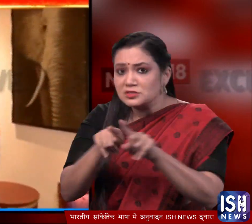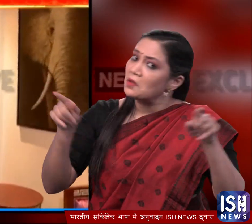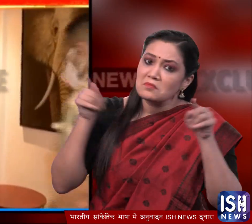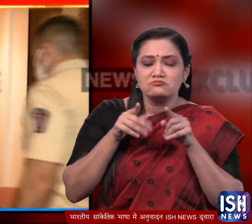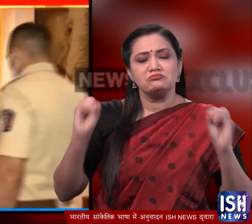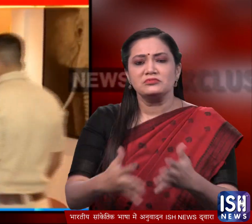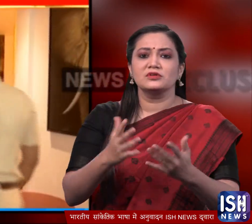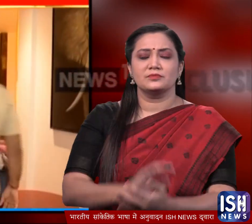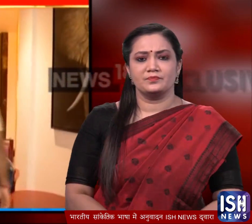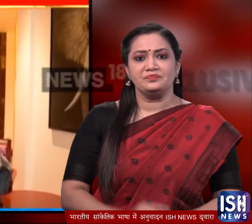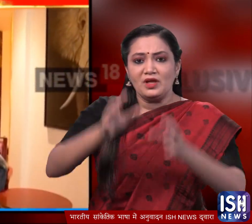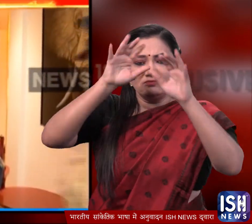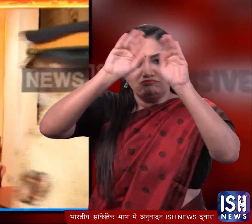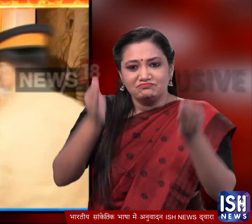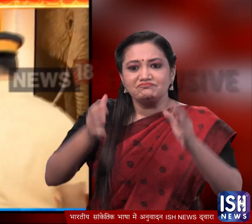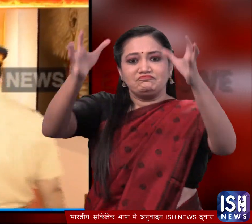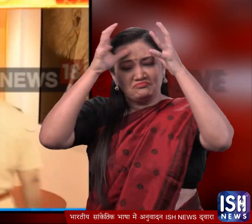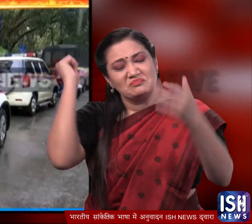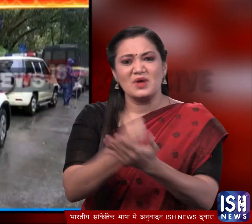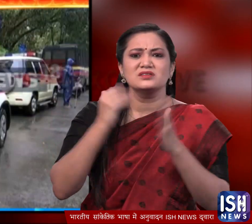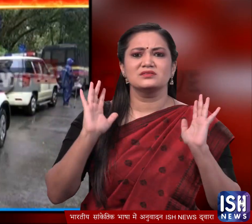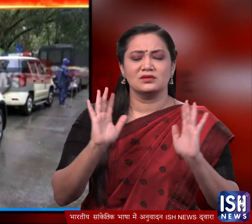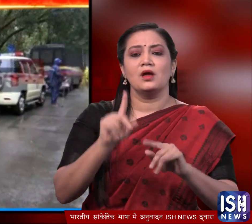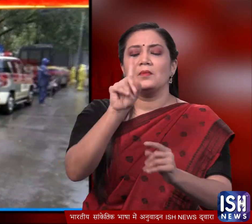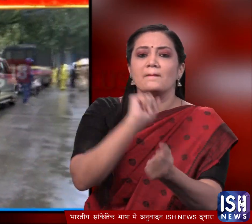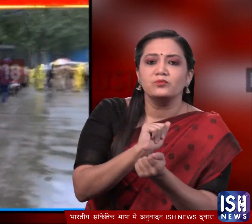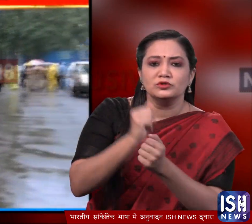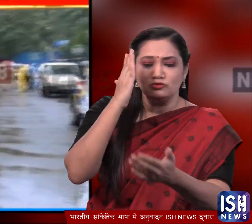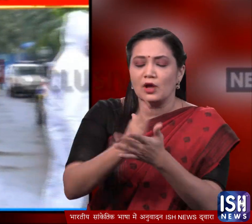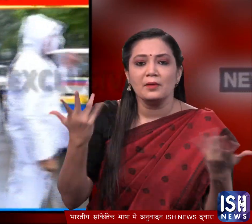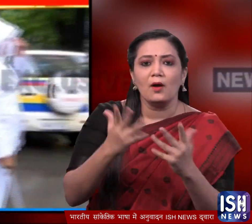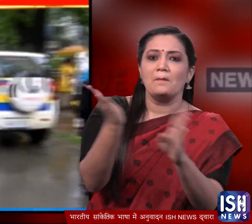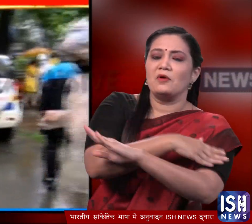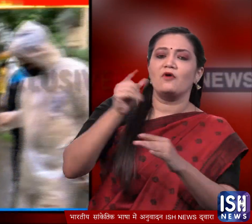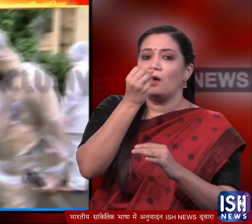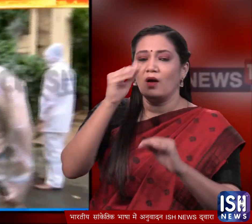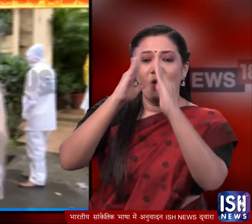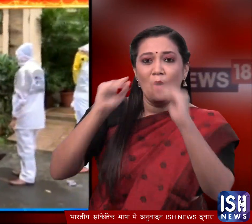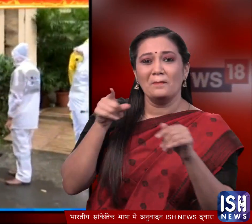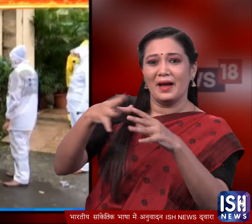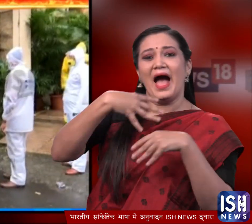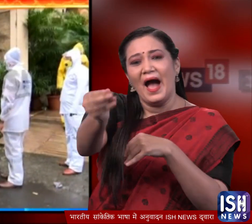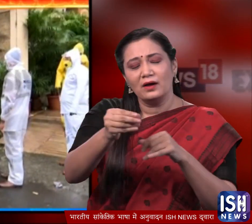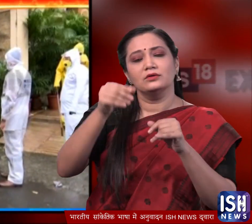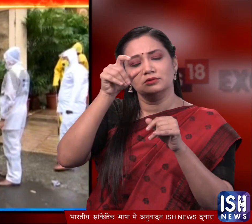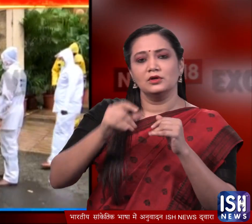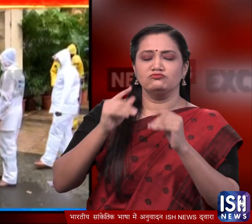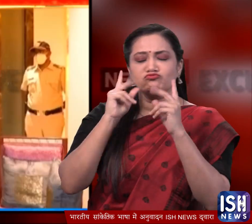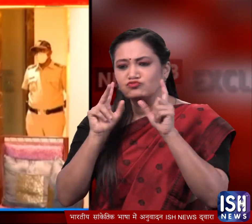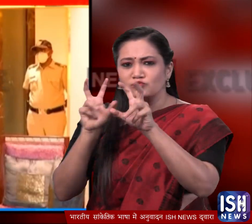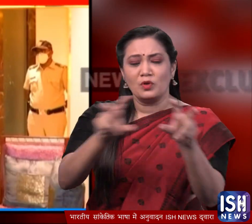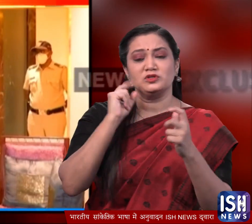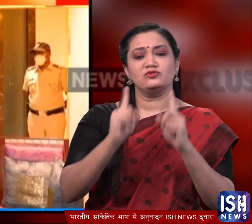पीछे नहीं रहे और उन्होंने भी दही हांडी मनाने का ऐलान कर दिया, मगर पुलिस ने उनको रोकने के लिए पहले ही बीजेपी विधायक के घर के बाहर चौकसी बढ़ा